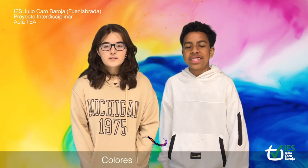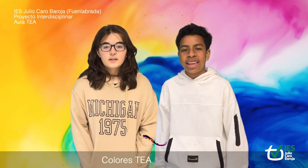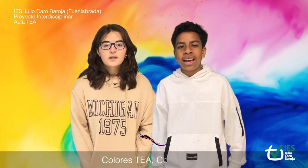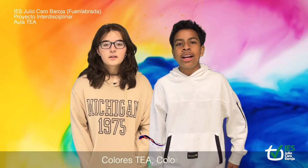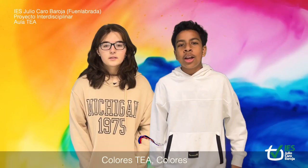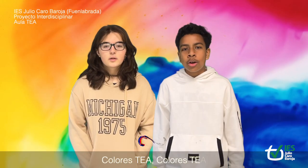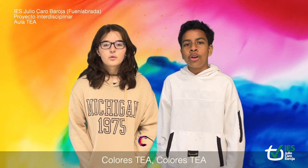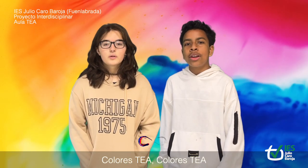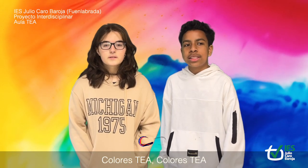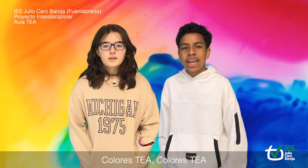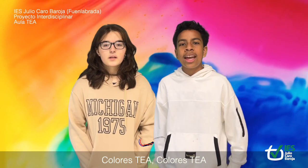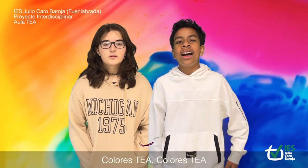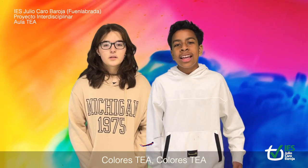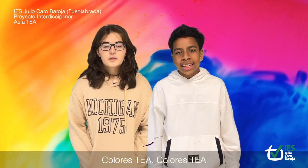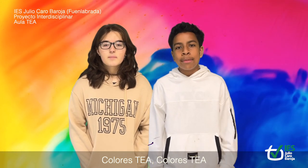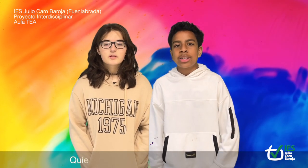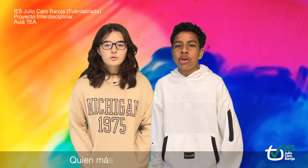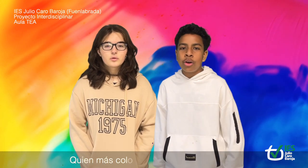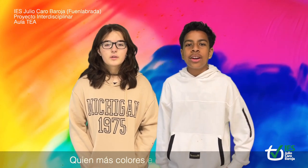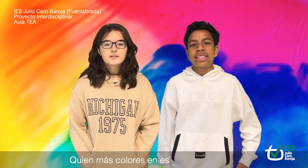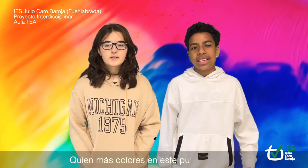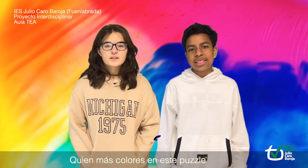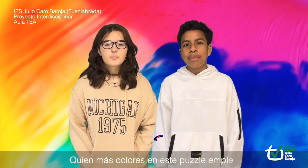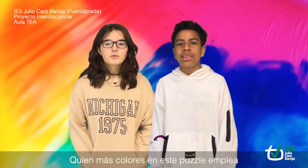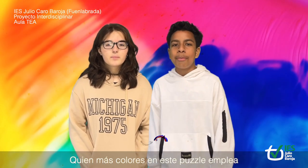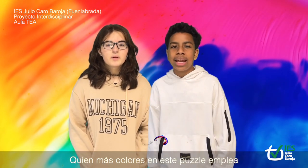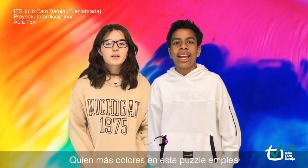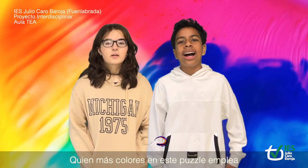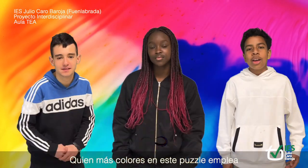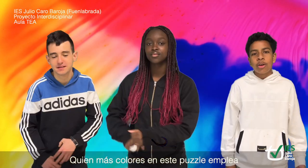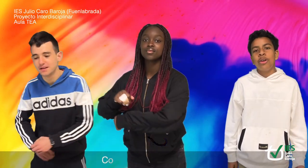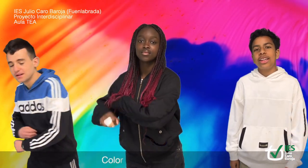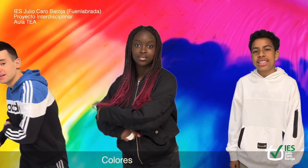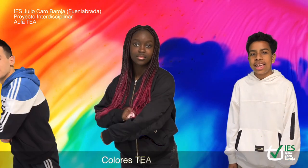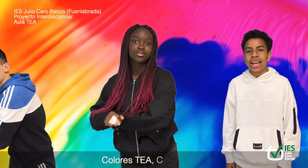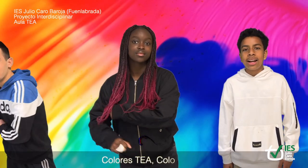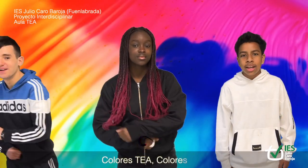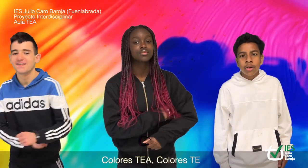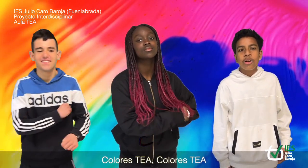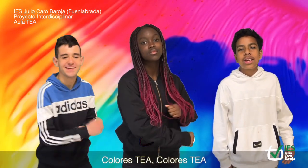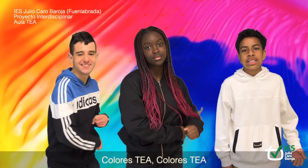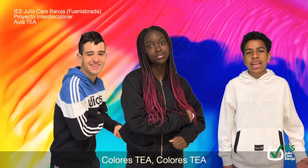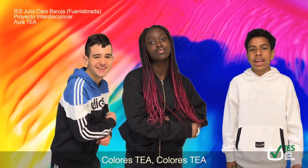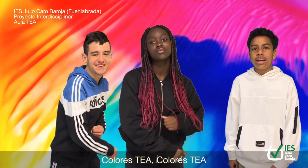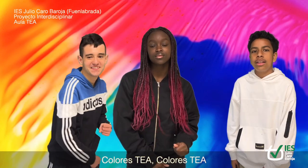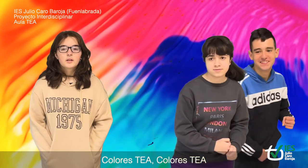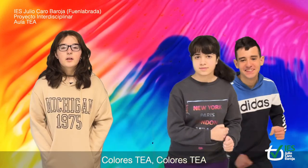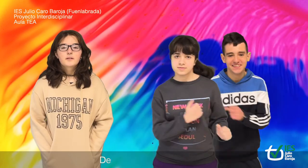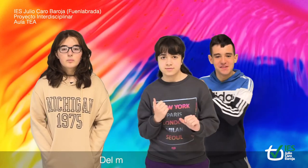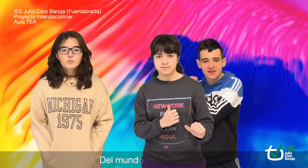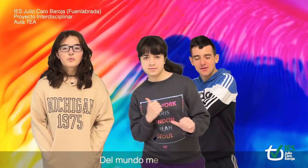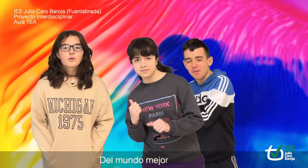Colores Tea, Colores Tea Que mas colores en este puzzle emplea Colores Tea, Colores